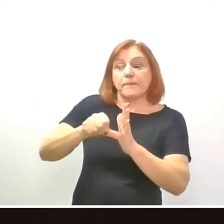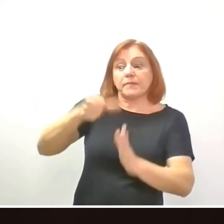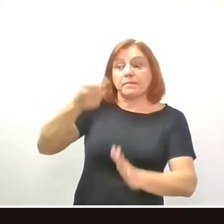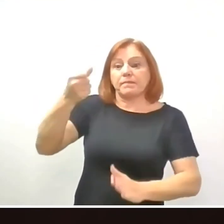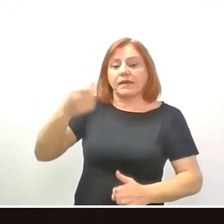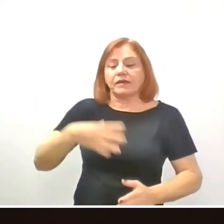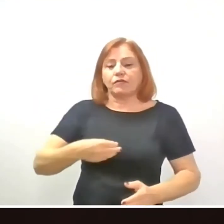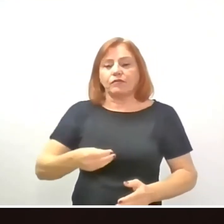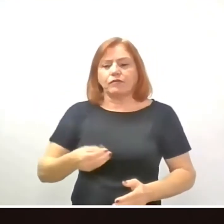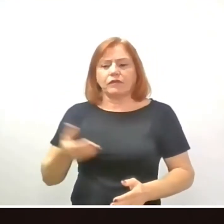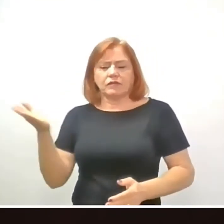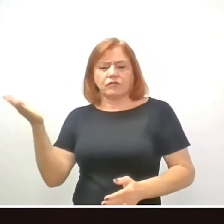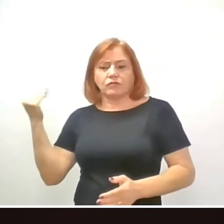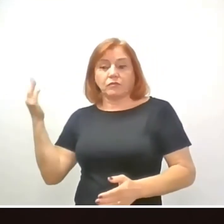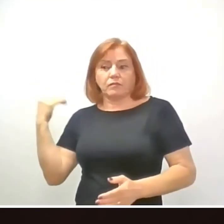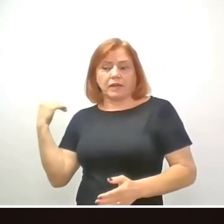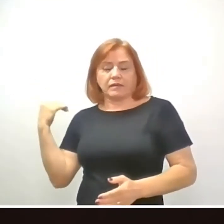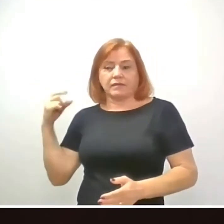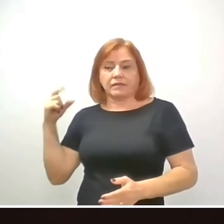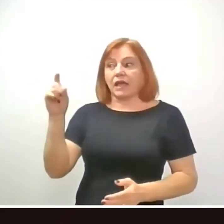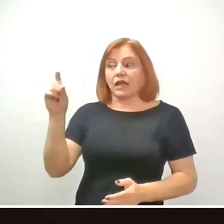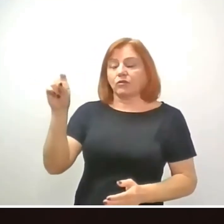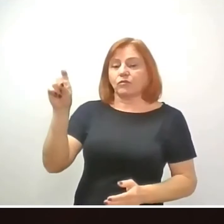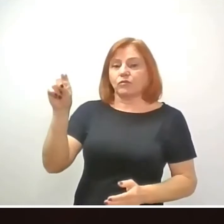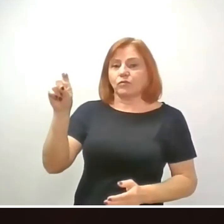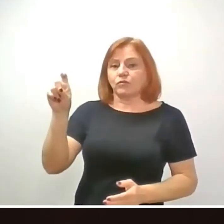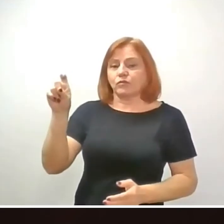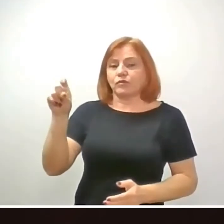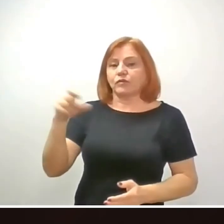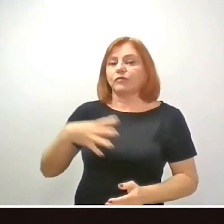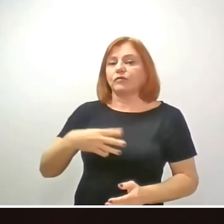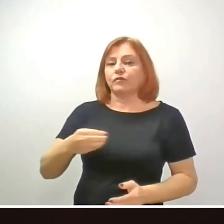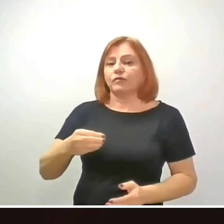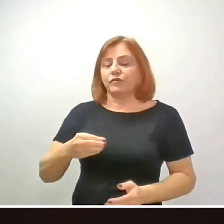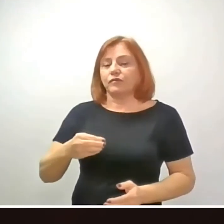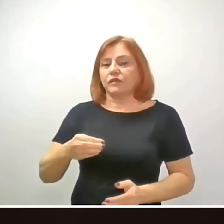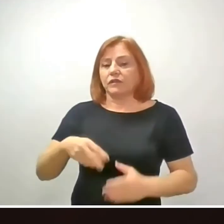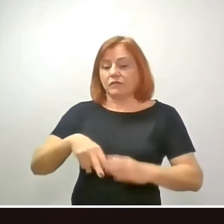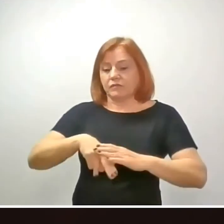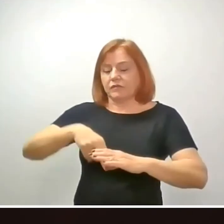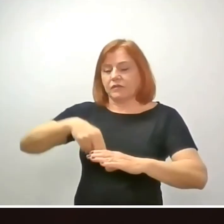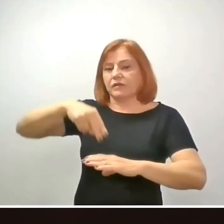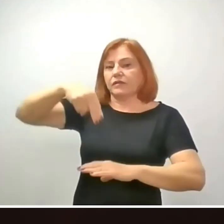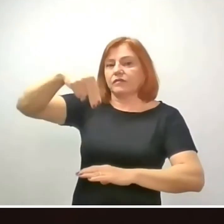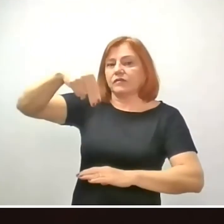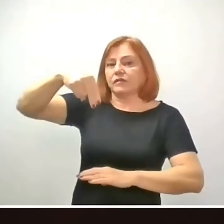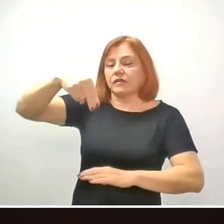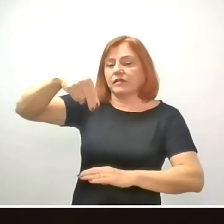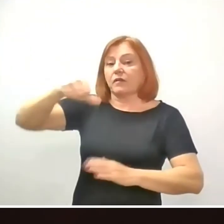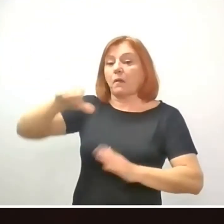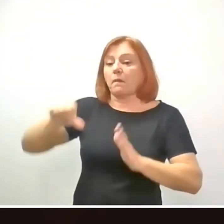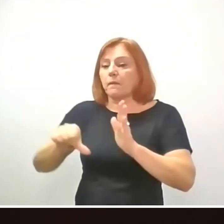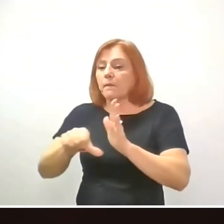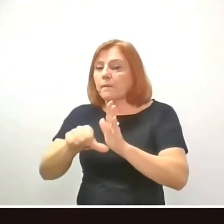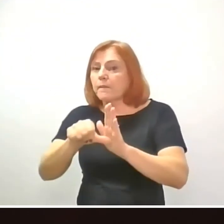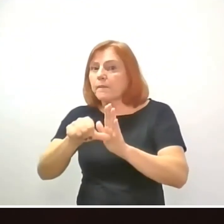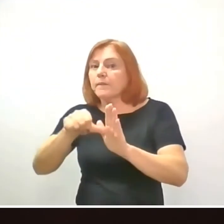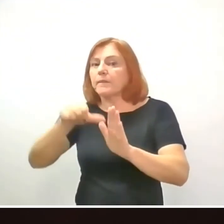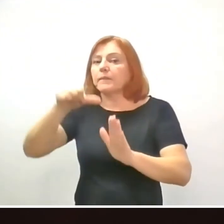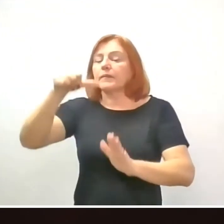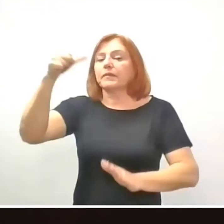foi gerado filho primogênito de Deus. Versículo 8, pede-me, ó filho,